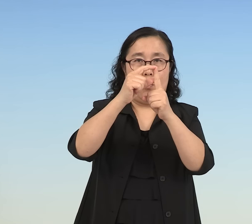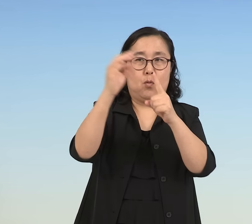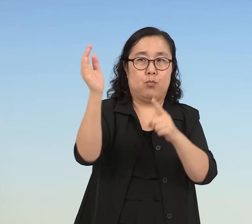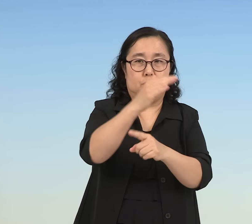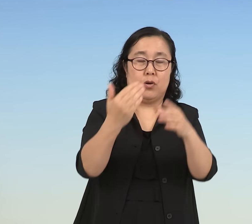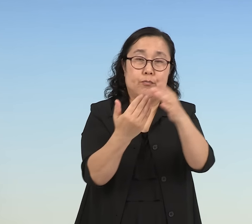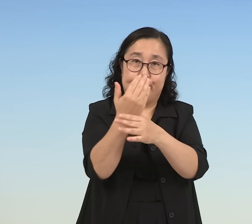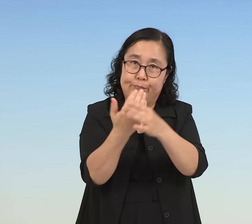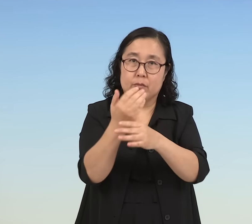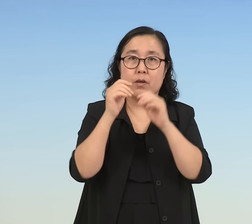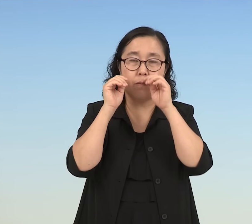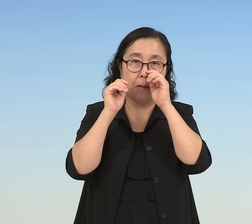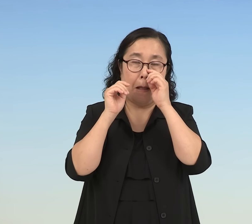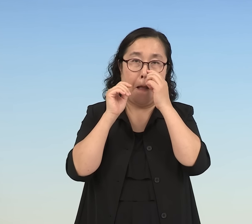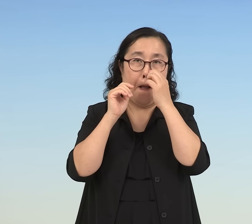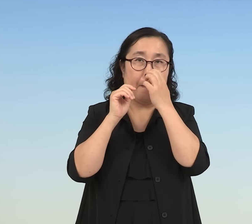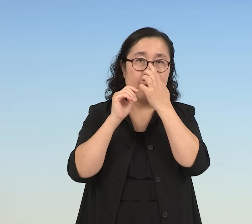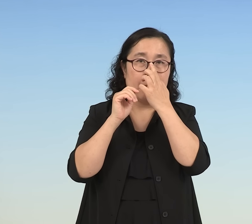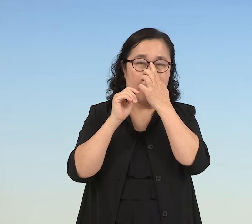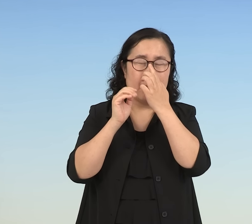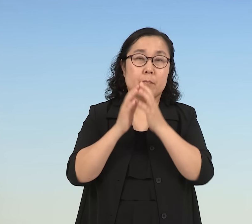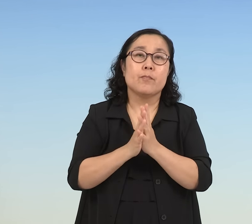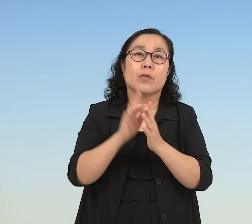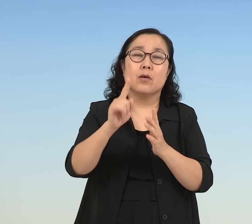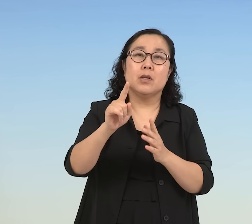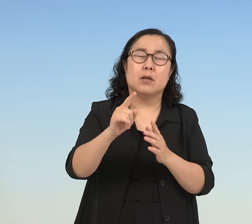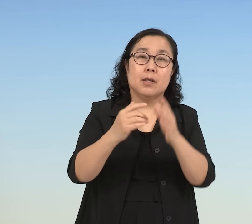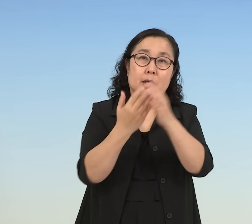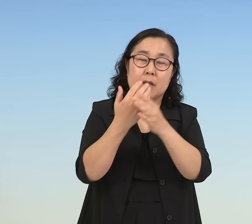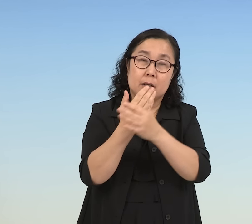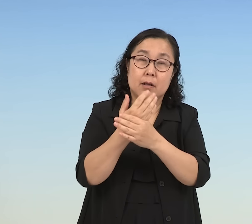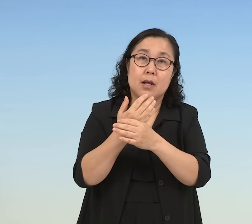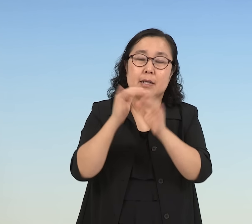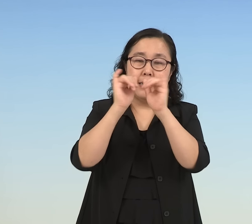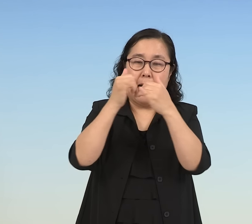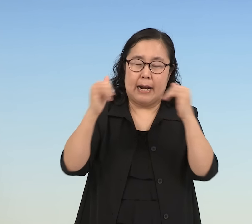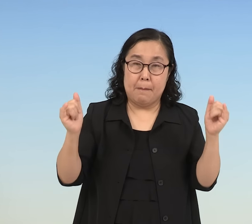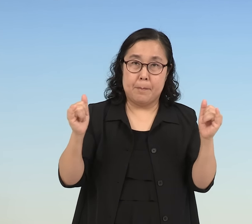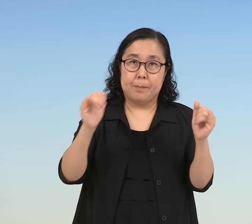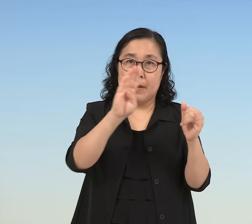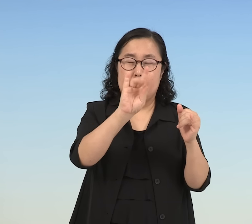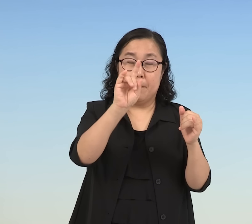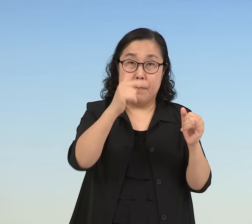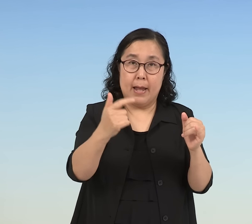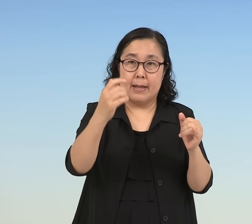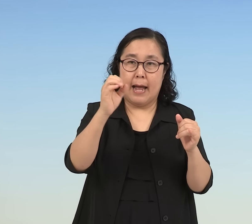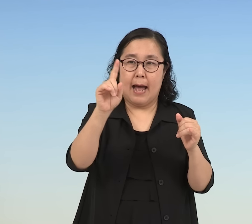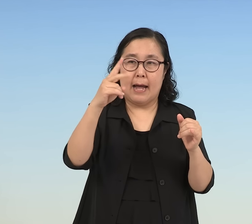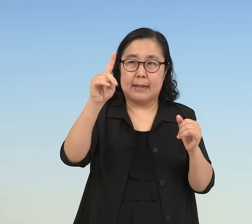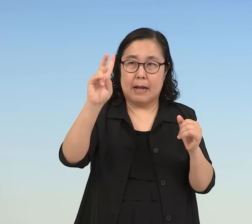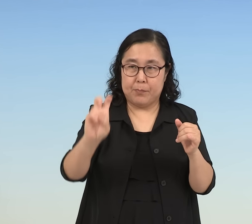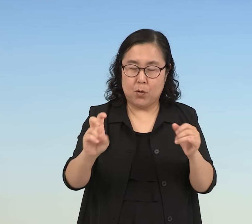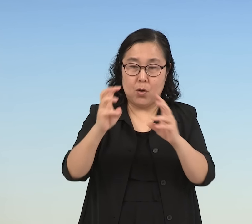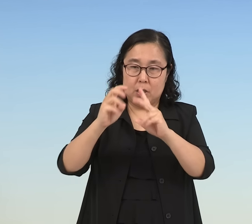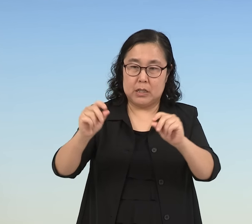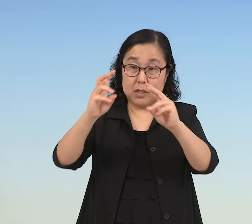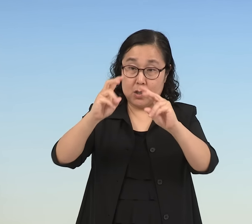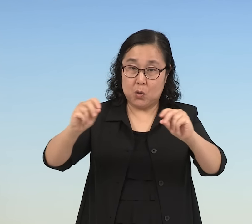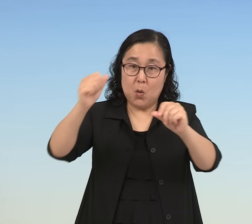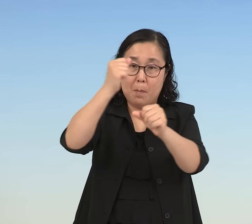겁니다. 똑같은 맥락 아닙니까? 여기서 강조되는 이 사람, 벤, 아담, 사람의 후손도